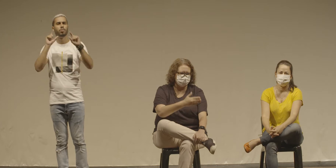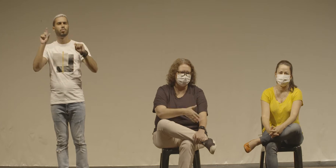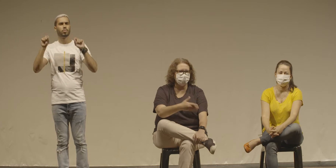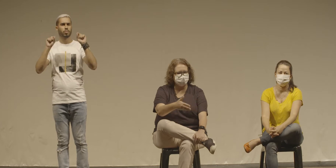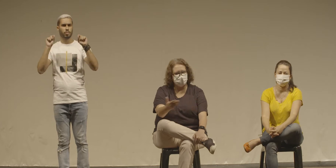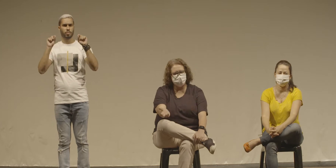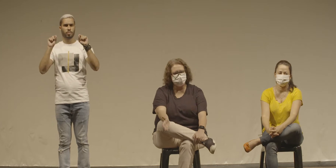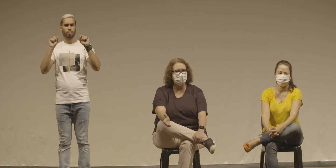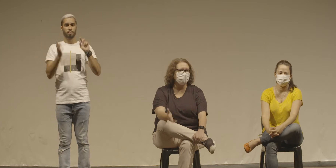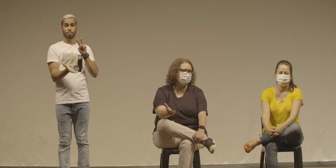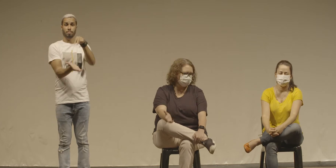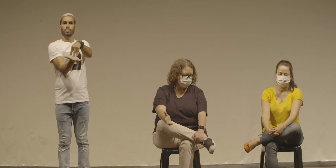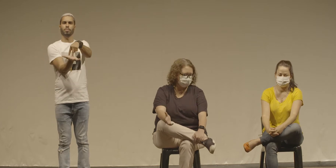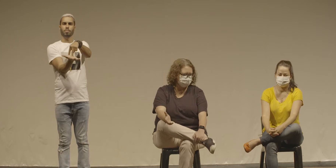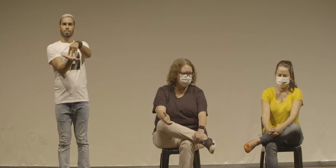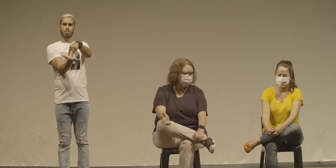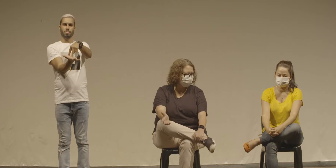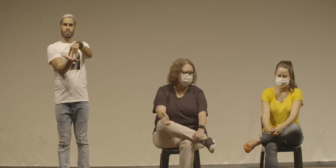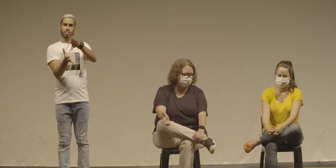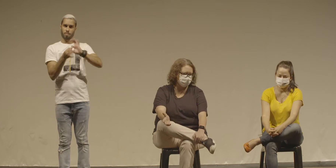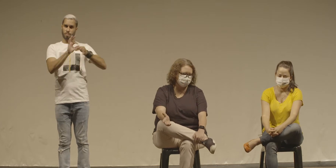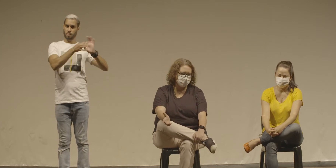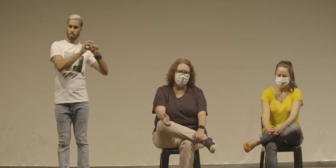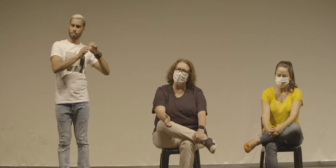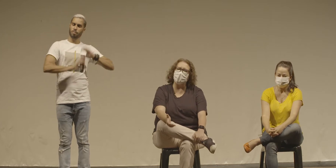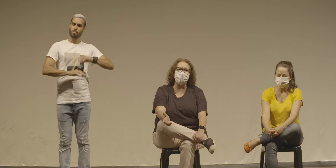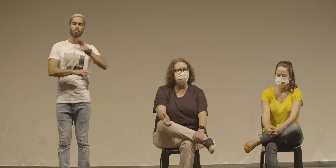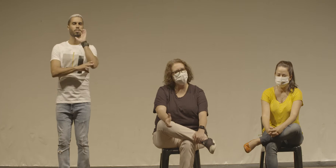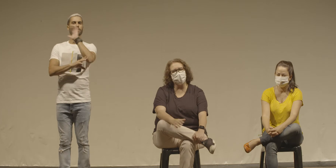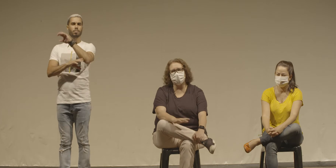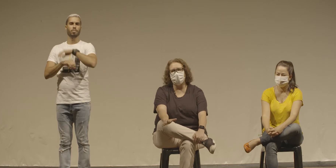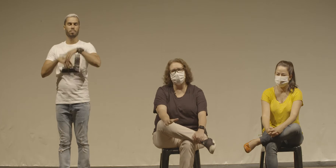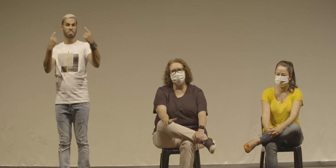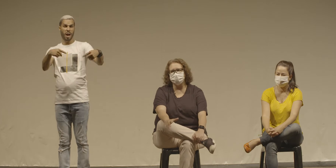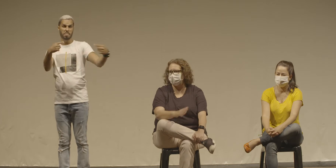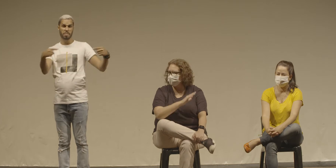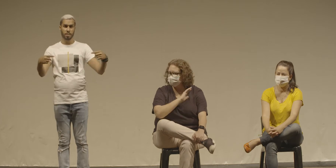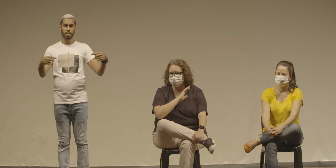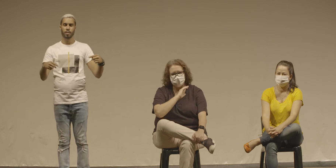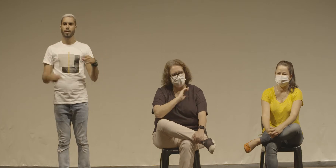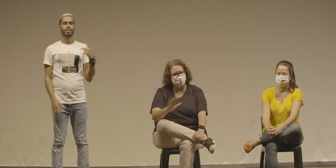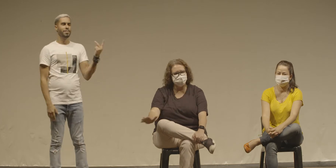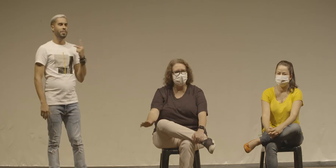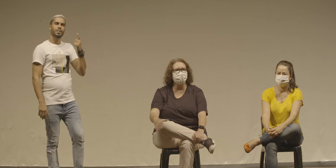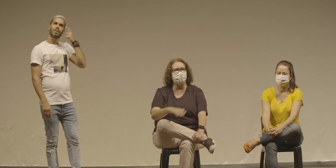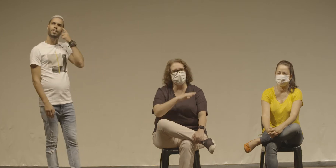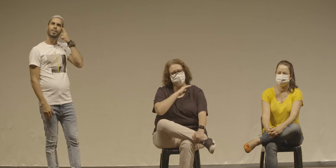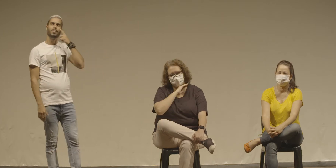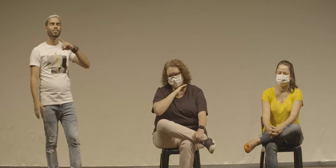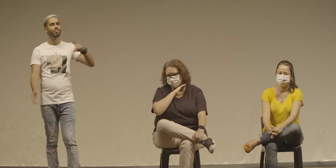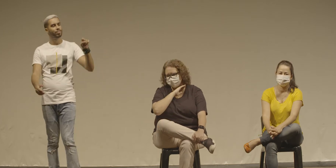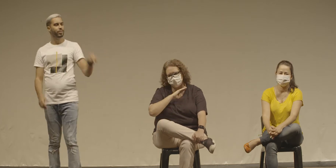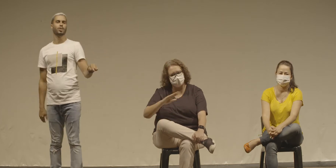a participação do basquetebol feminino nas Olimpíadas, nas disputas olímpicas. Aí a gente falou, bom, a história é essa, é